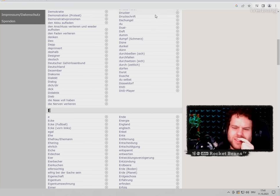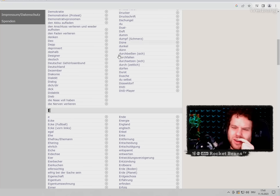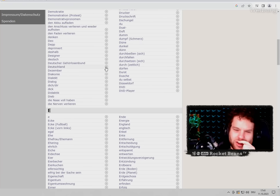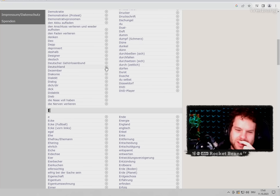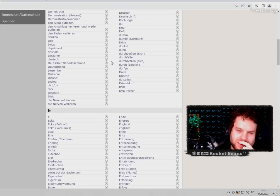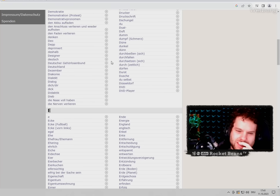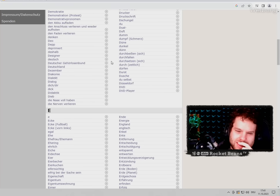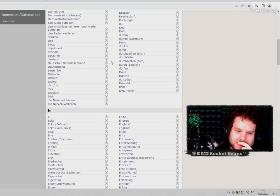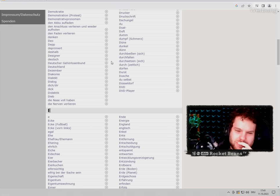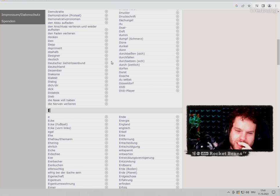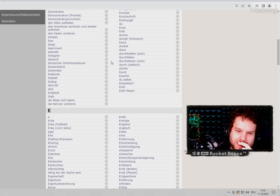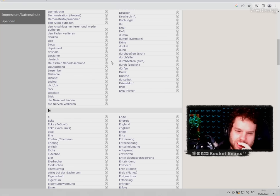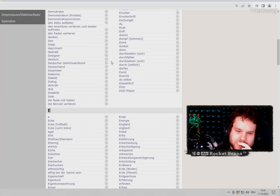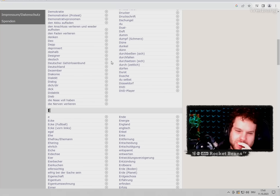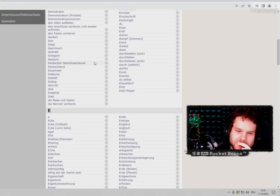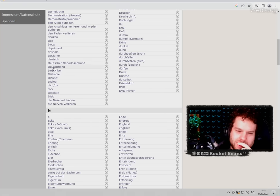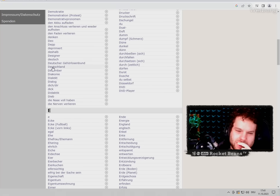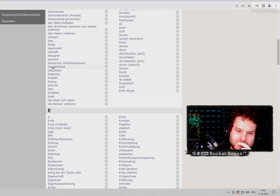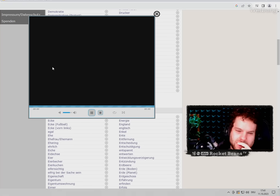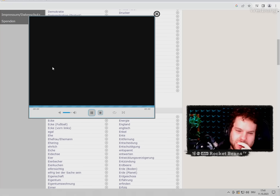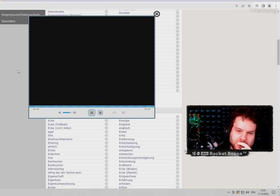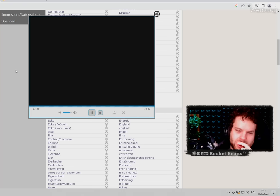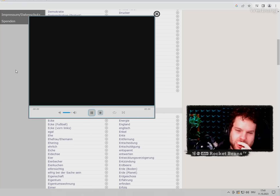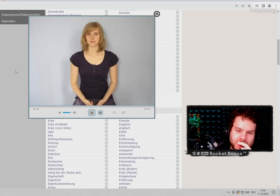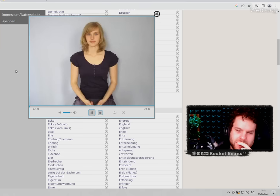das könnte, ist das die Pickelhaube? Deutschland?